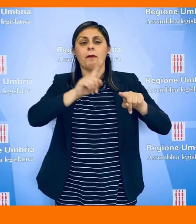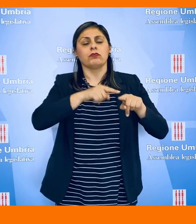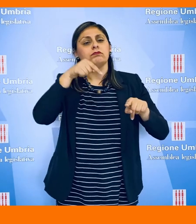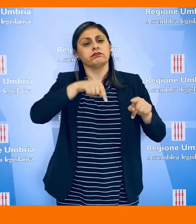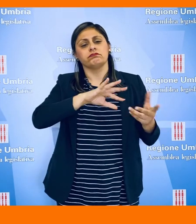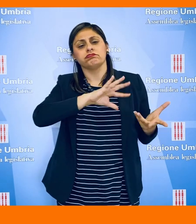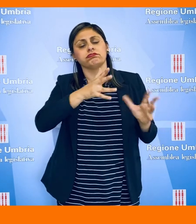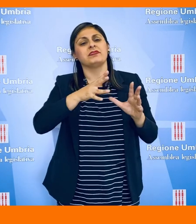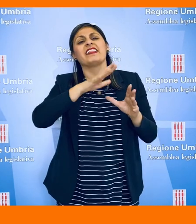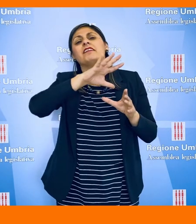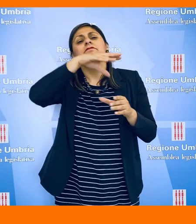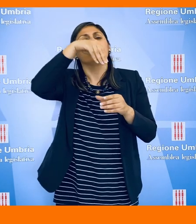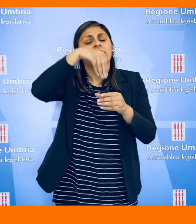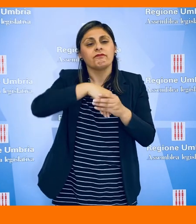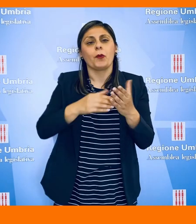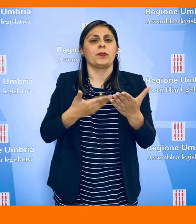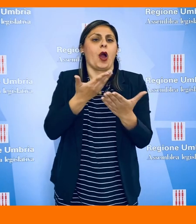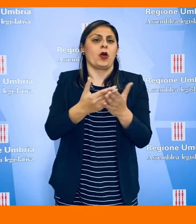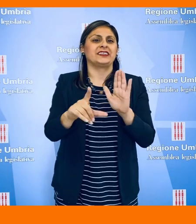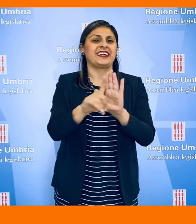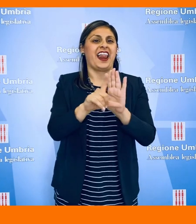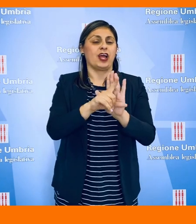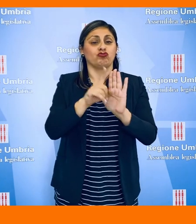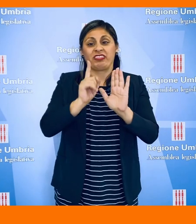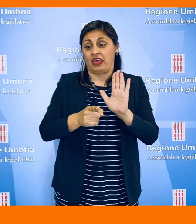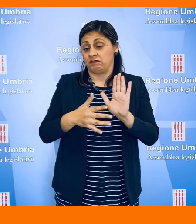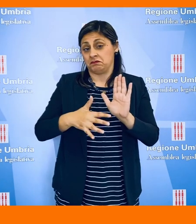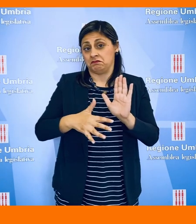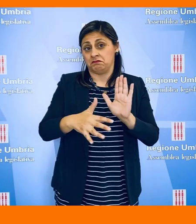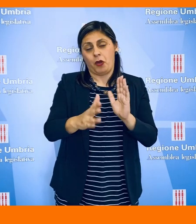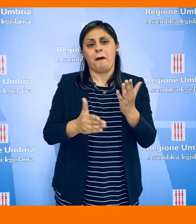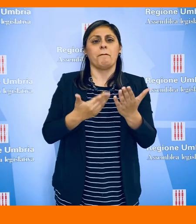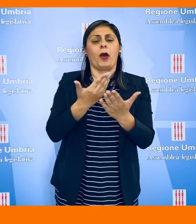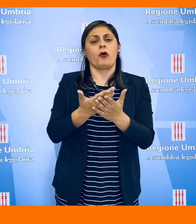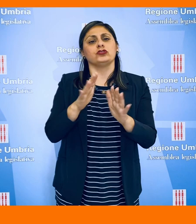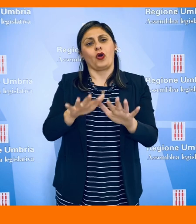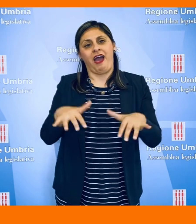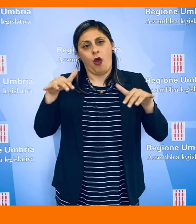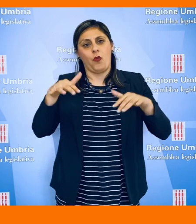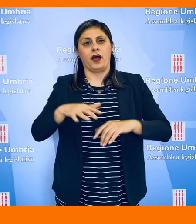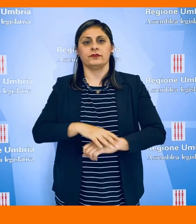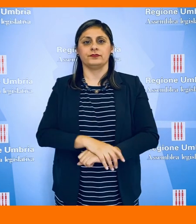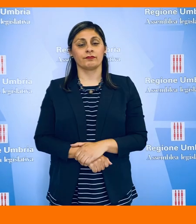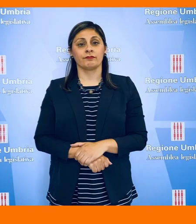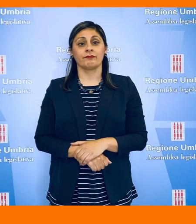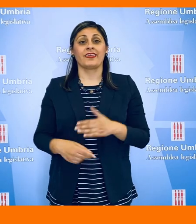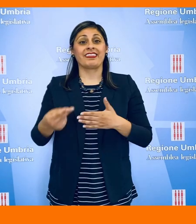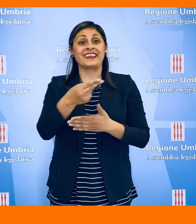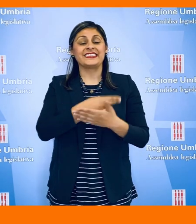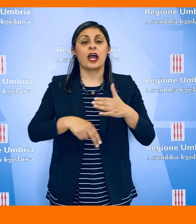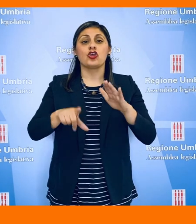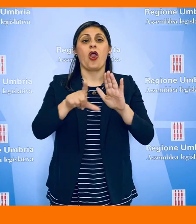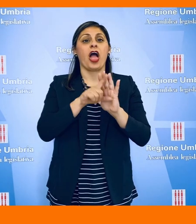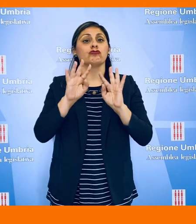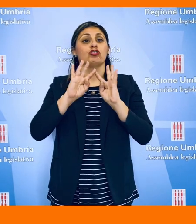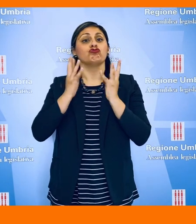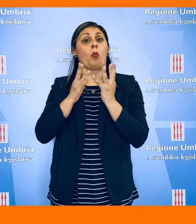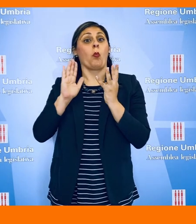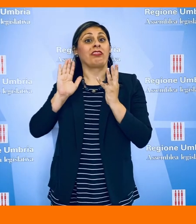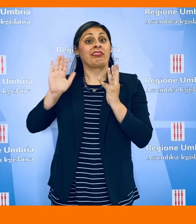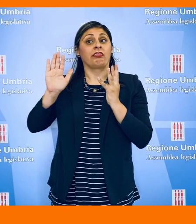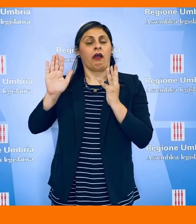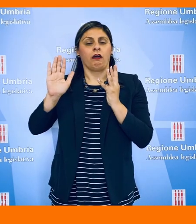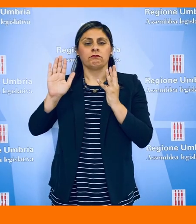concretezza, la vedremo con questa proposta di legge che a breve proporremo all'Aula. Il disegno di legge della